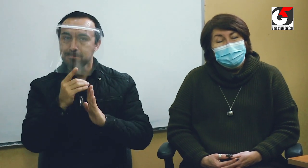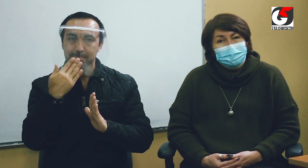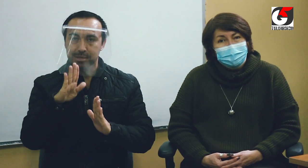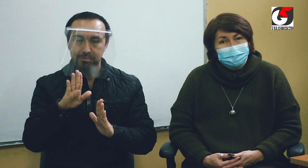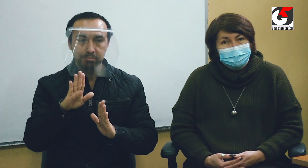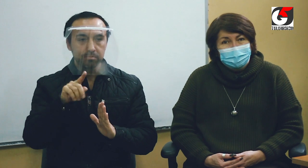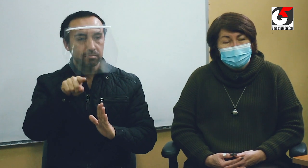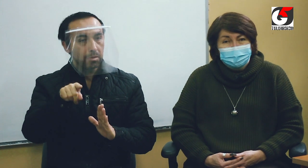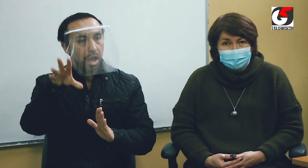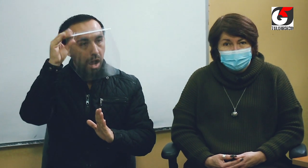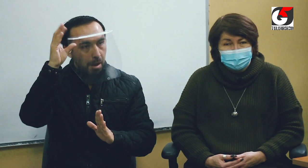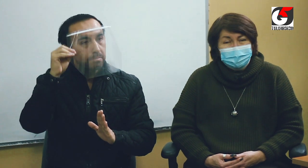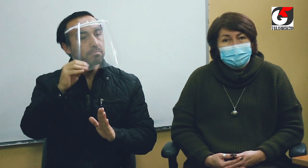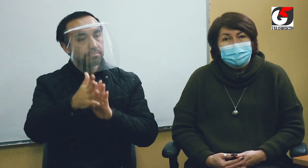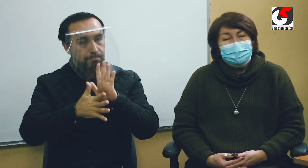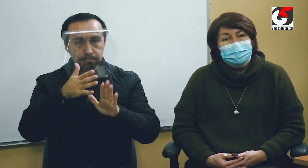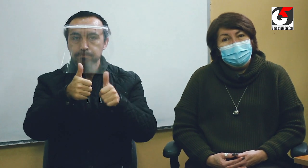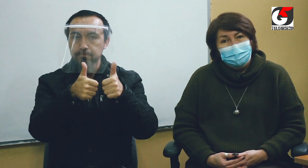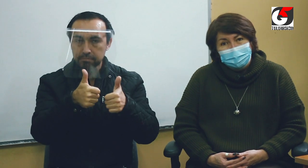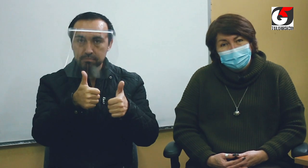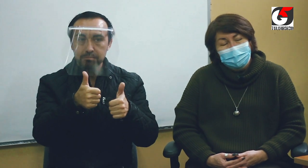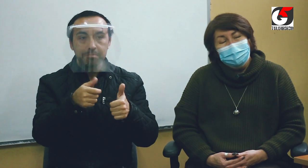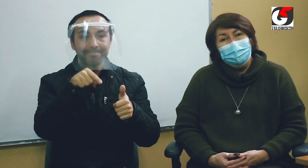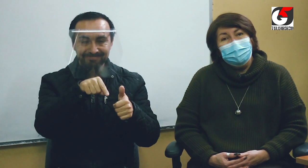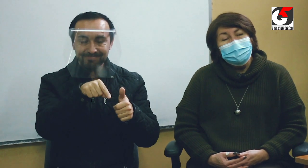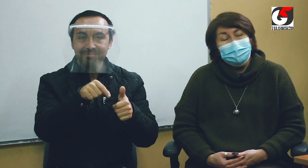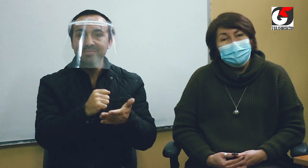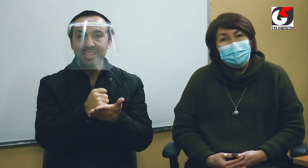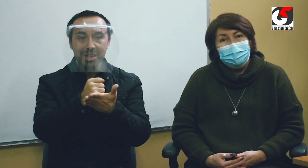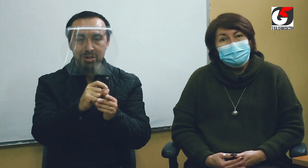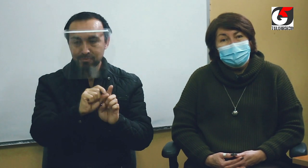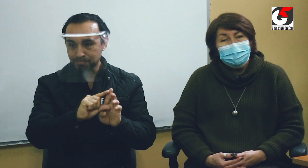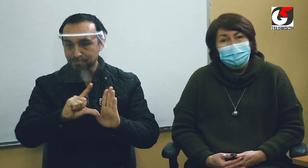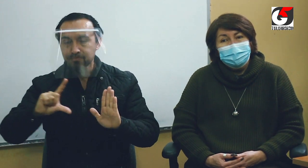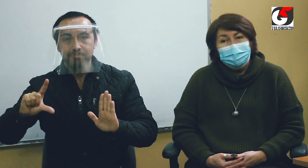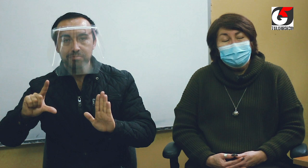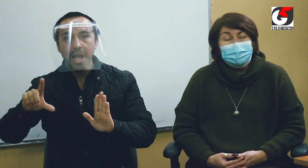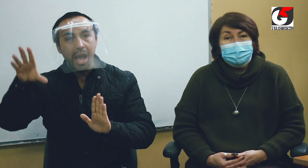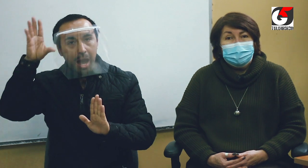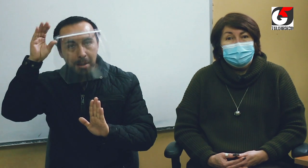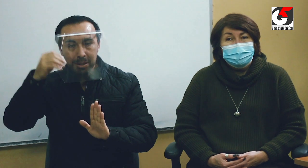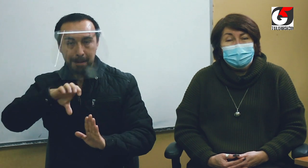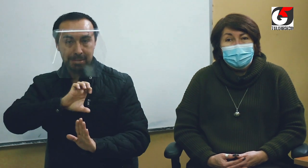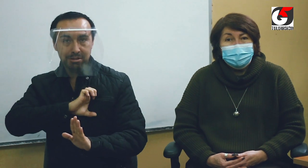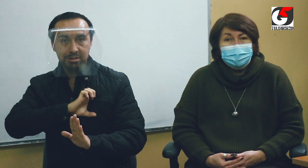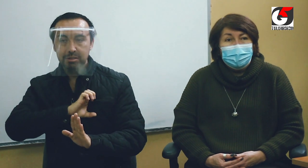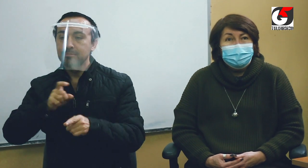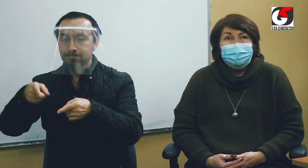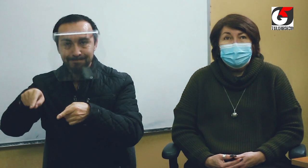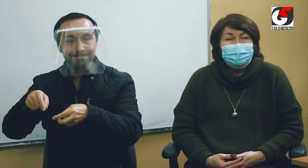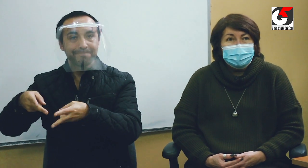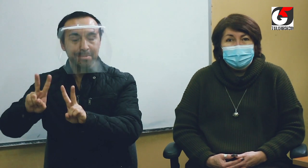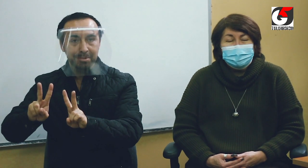un idioma, la lengua de señas, y a partir de él, la enseñanza del español, que les va a permitir incorporarse